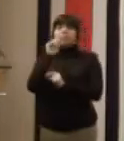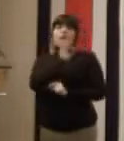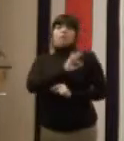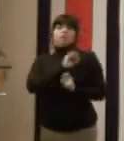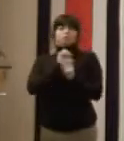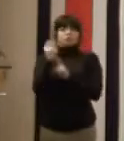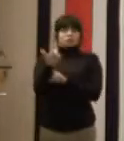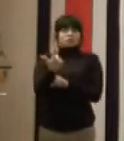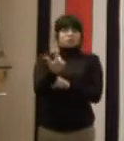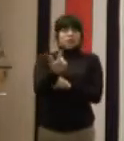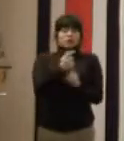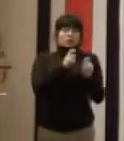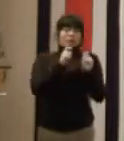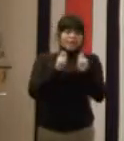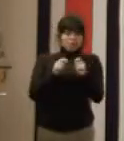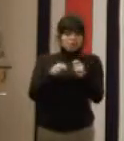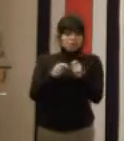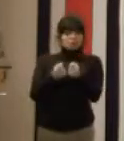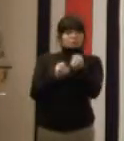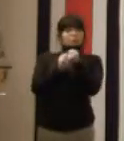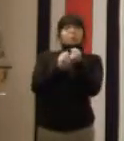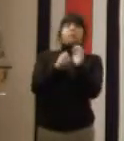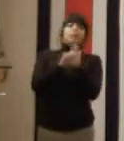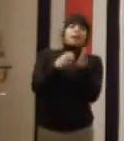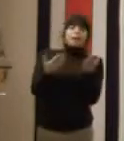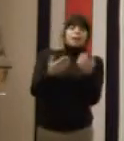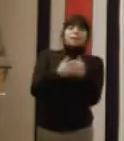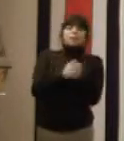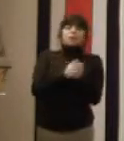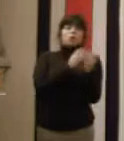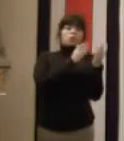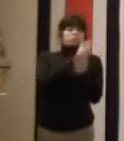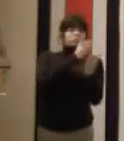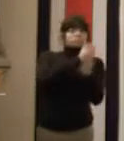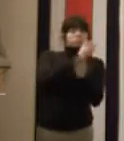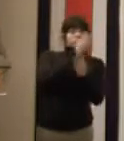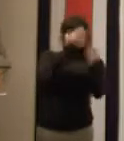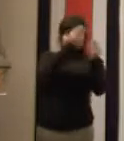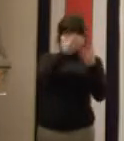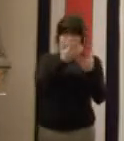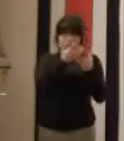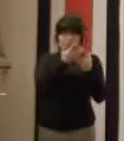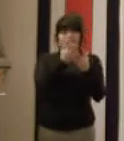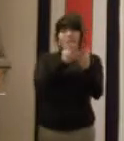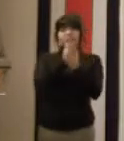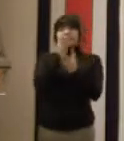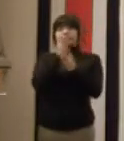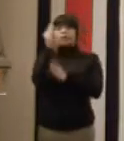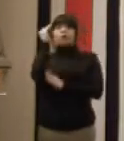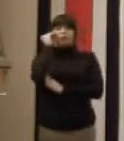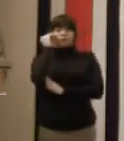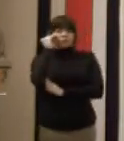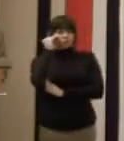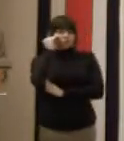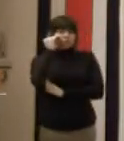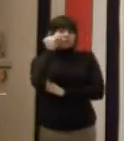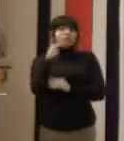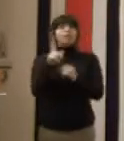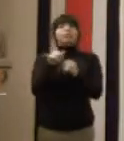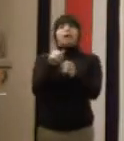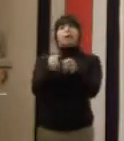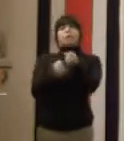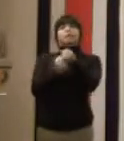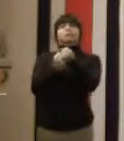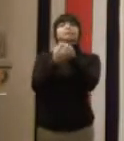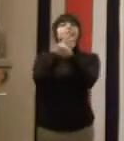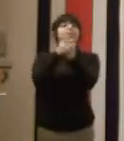social. La educación potencia, por ejemplo, el acceso a la información, el acceso al conocimiento, potencia